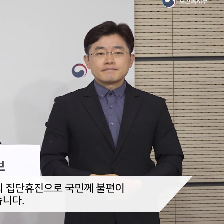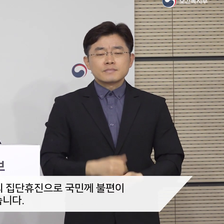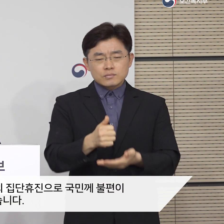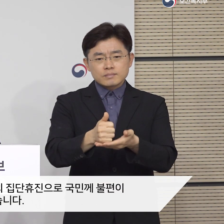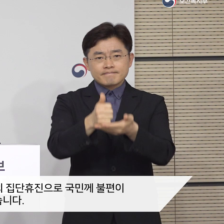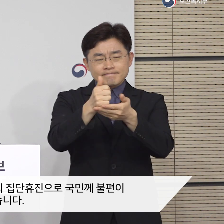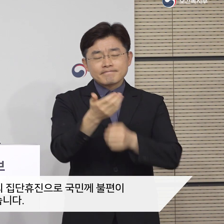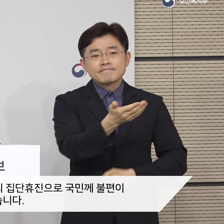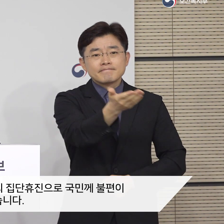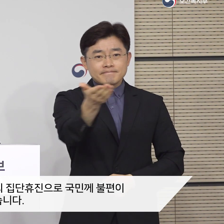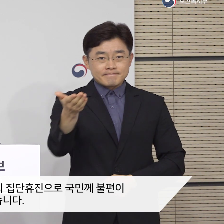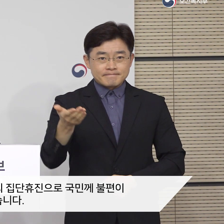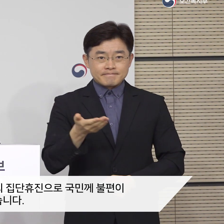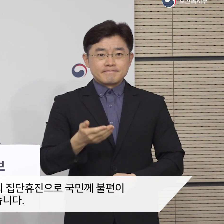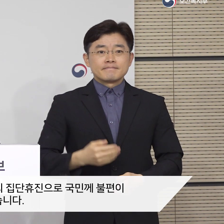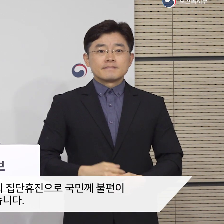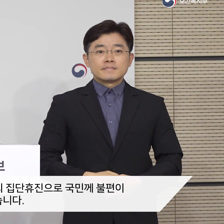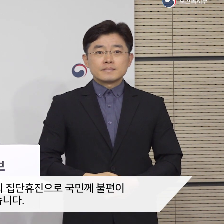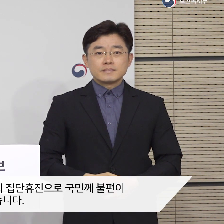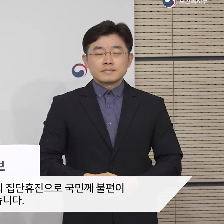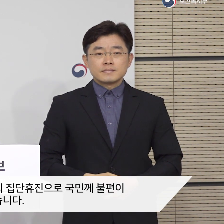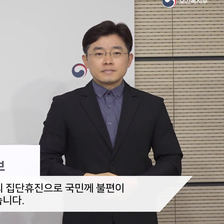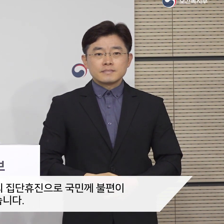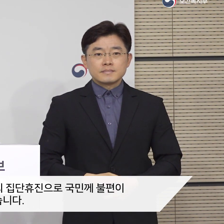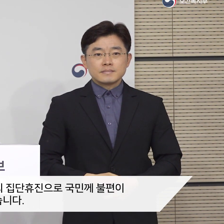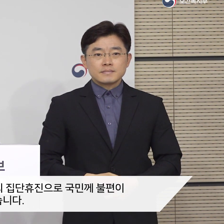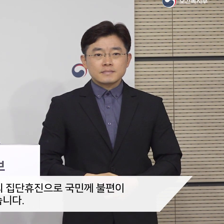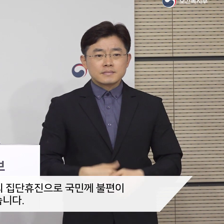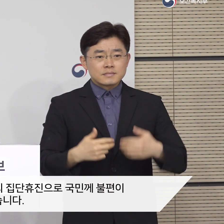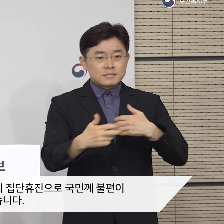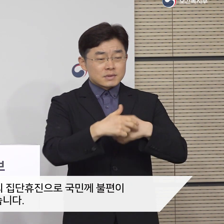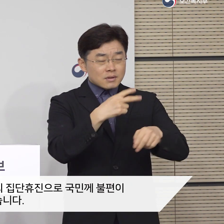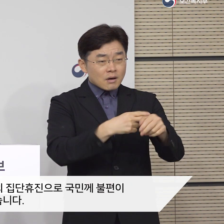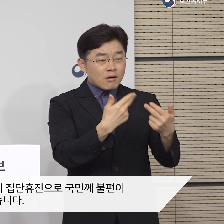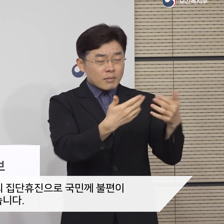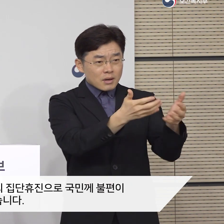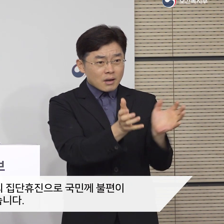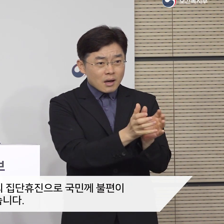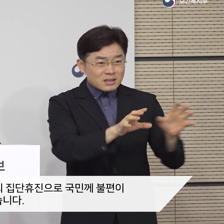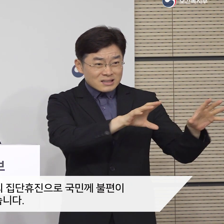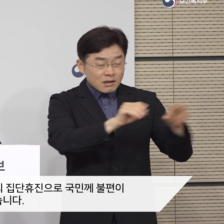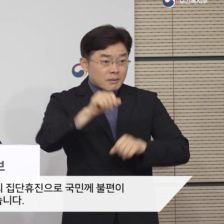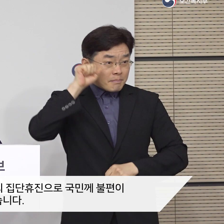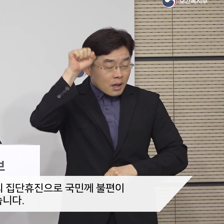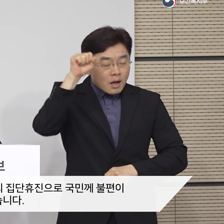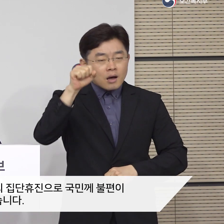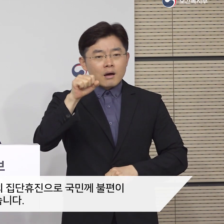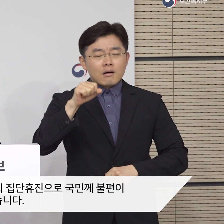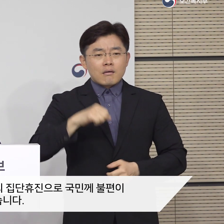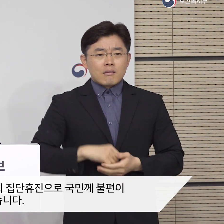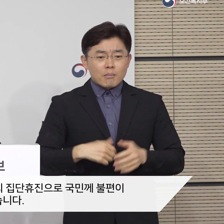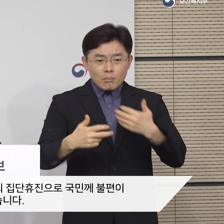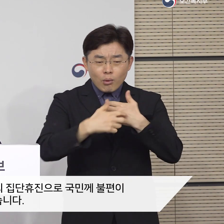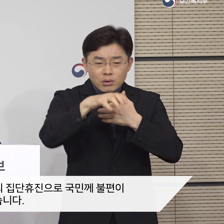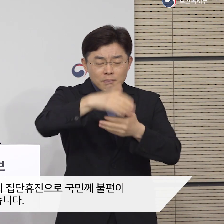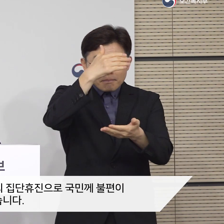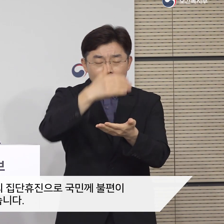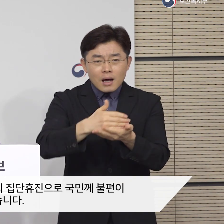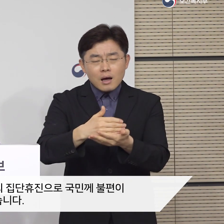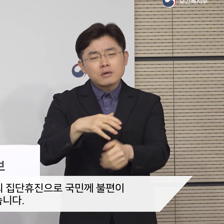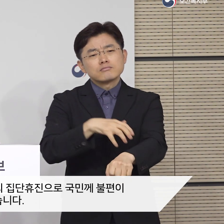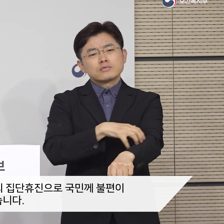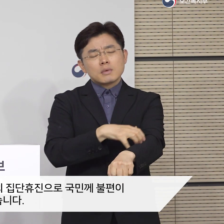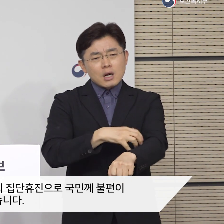존경하는 국민 여러분, 정부는 의사협회의 집단 휴진으로 국민께 불편이 발생하지 않도록